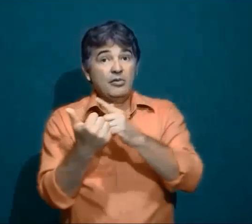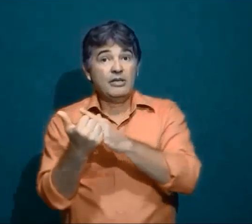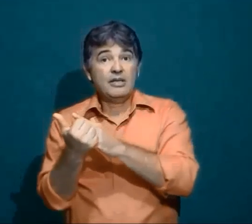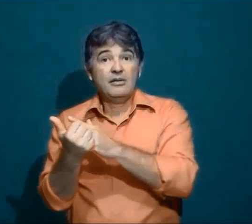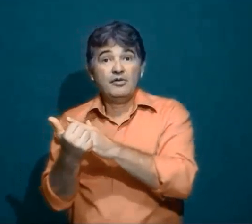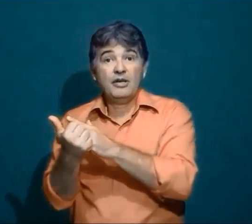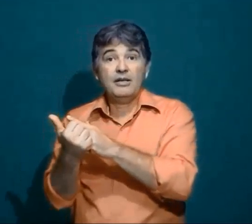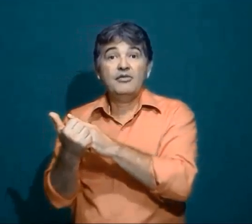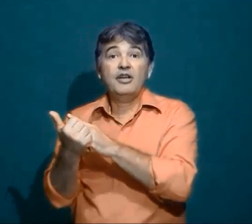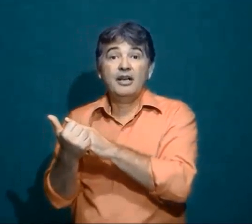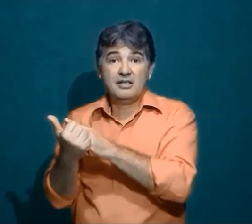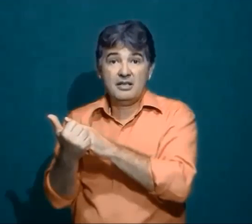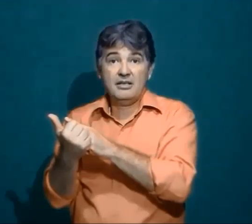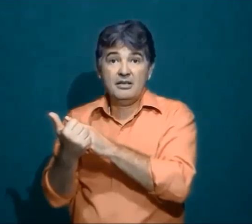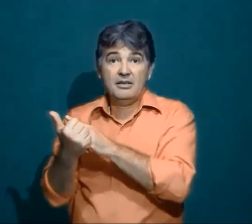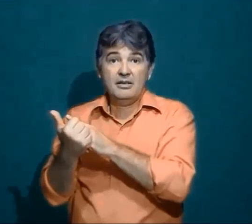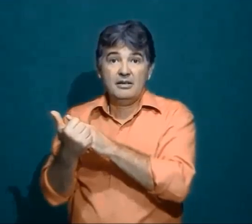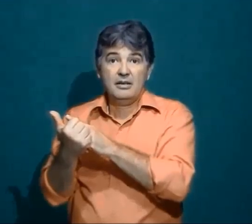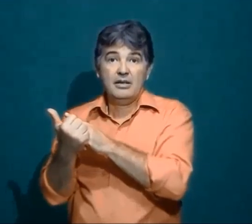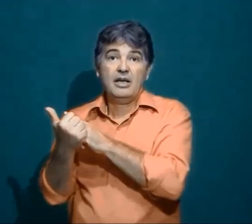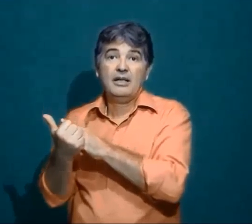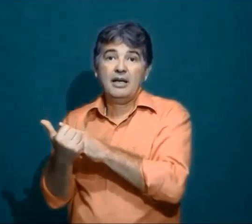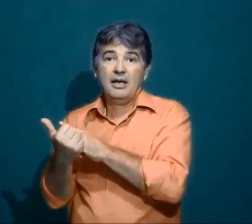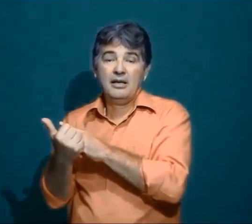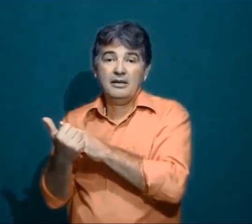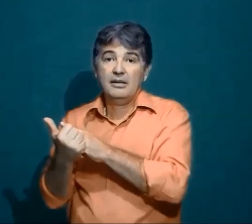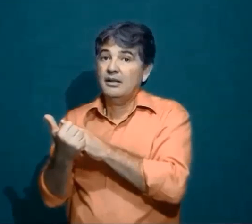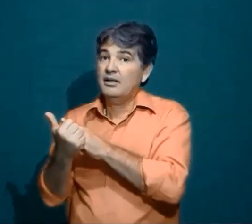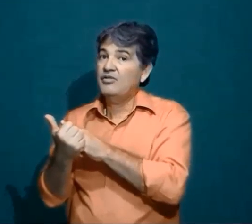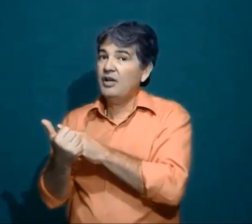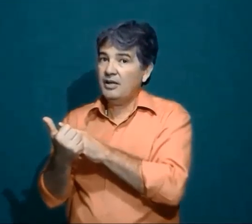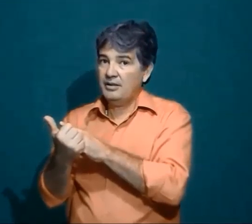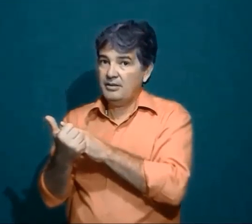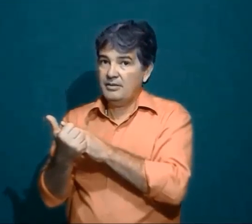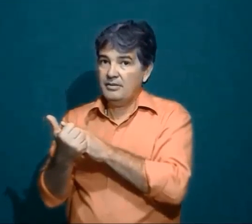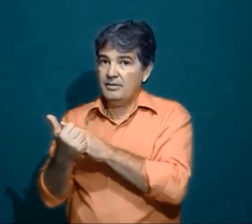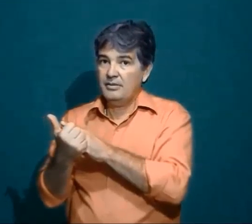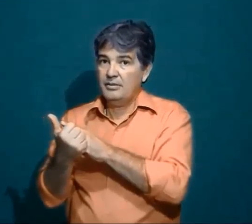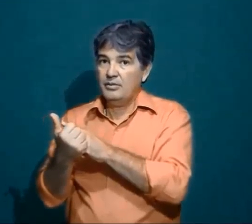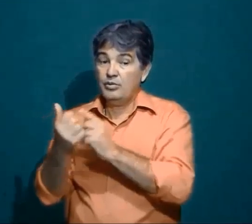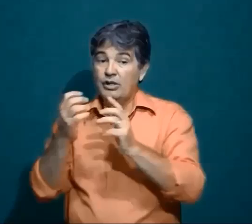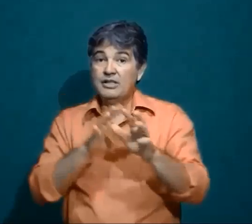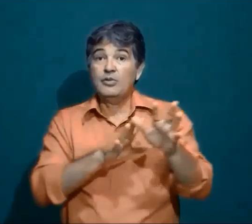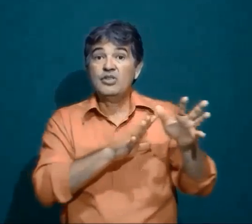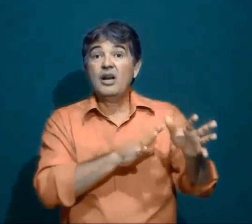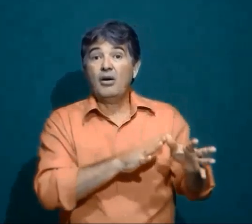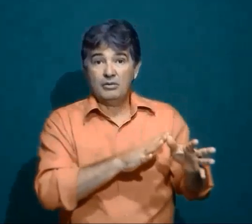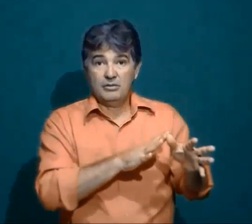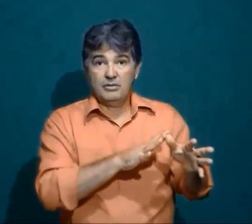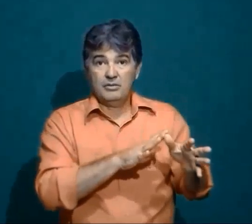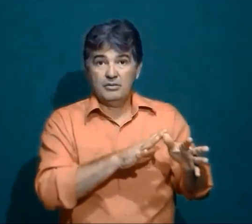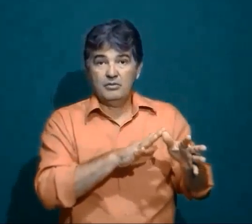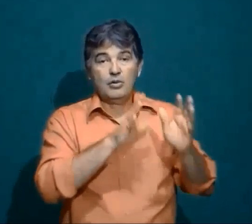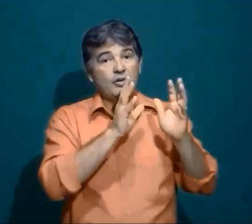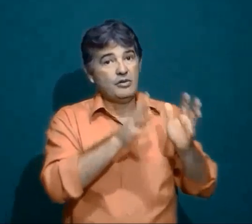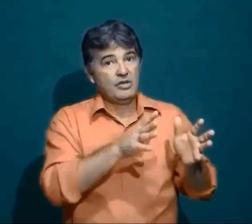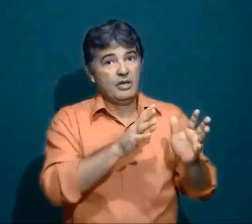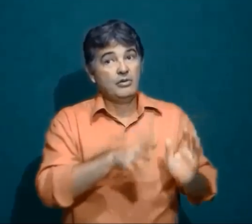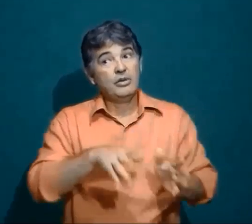o que significa a diferença entre artéria e veia. Estou trazendo o sinal. Uma coisa é o sinal, outra